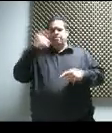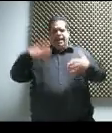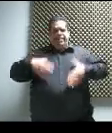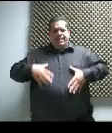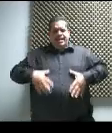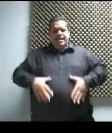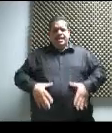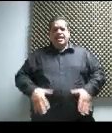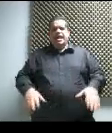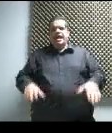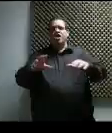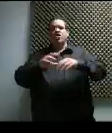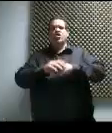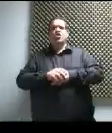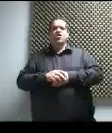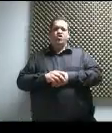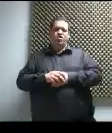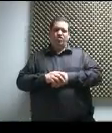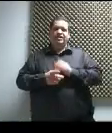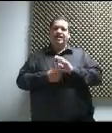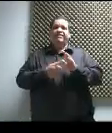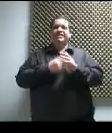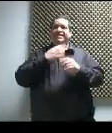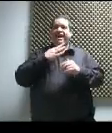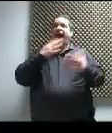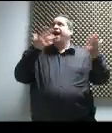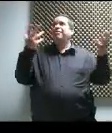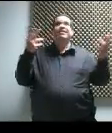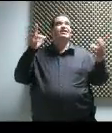Exacto. El profe. Y de momento habla y... Mira.